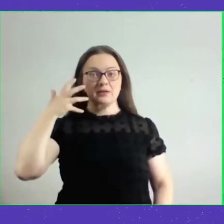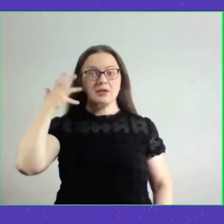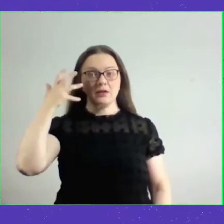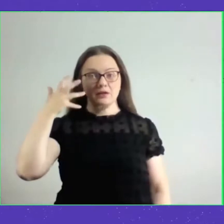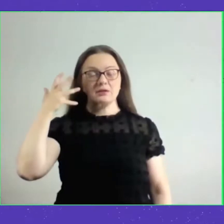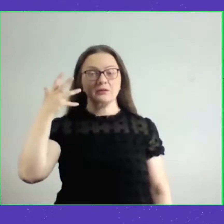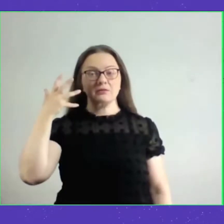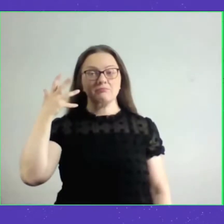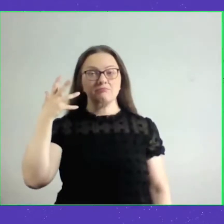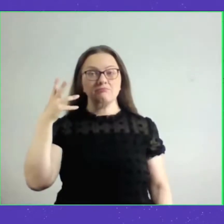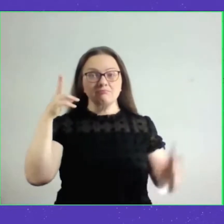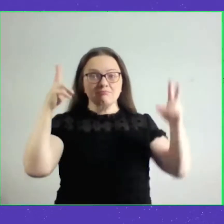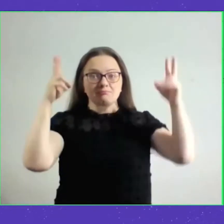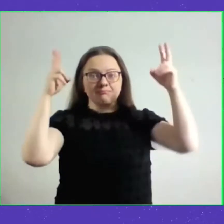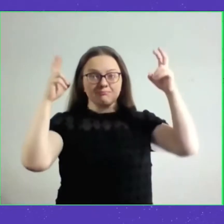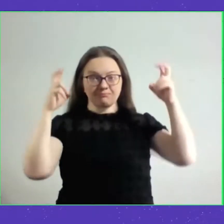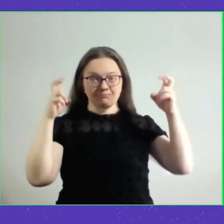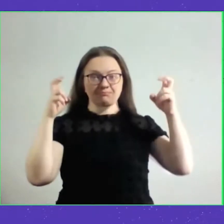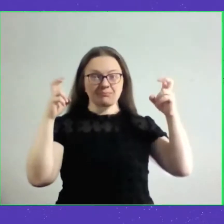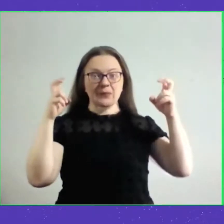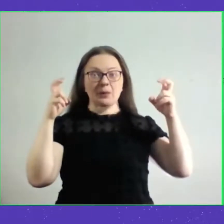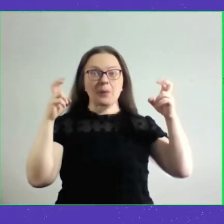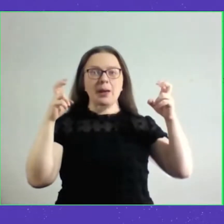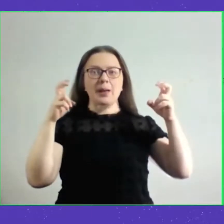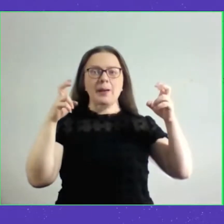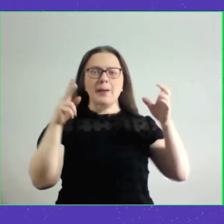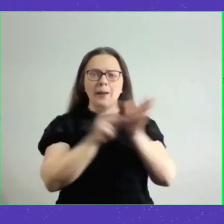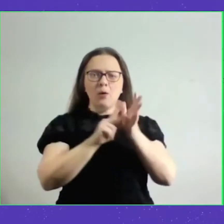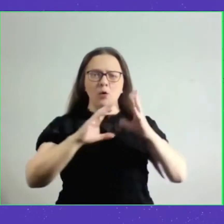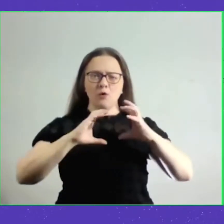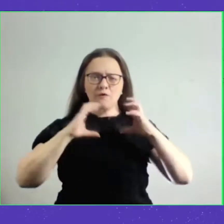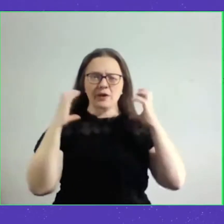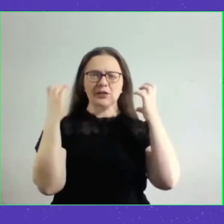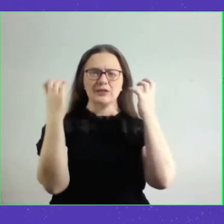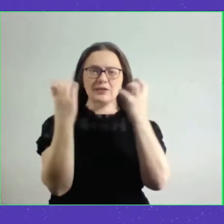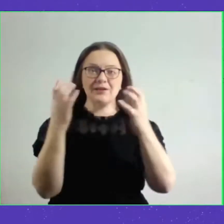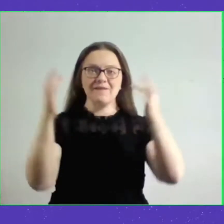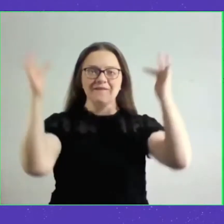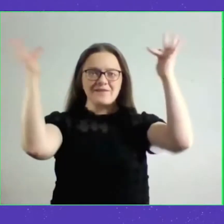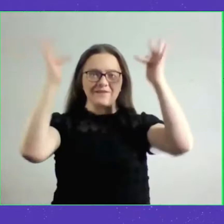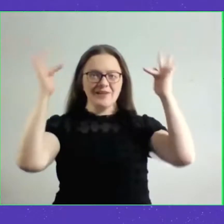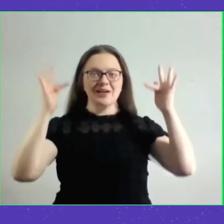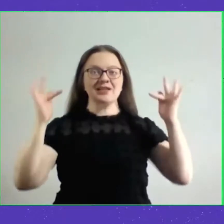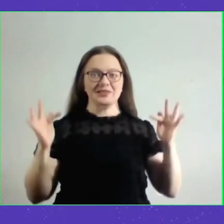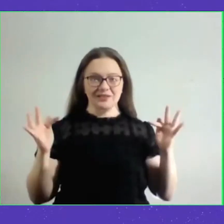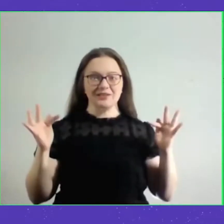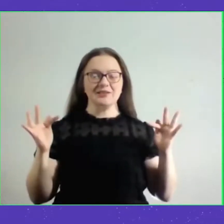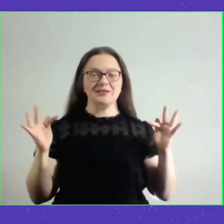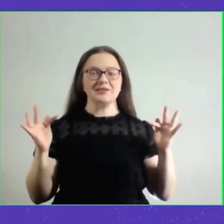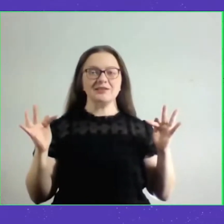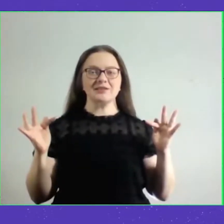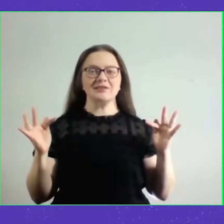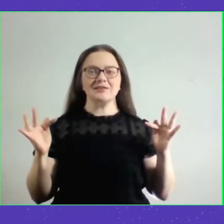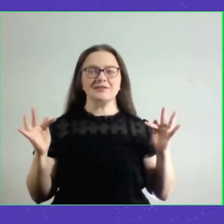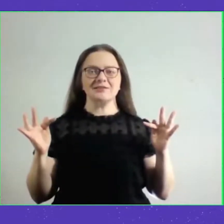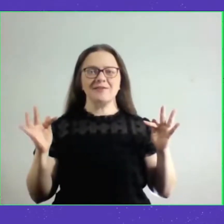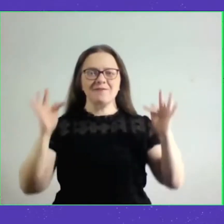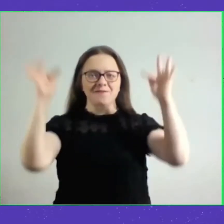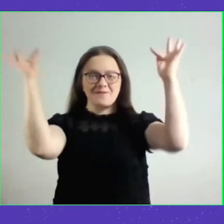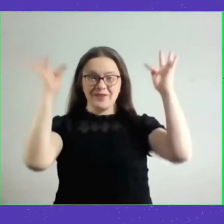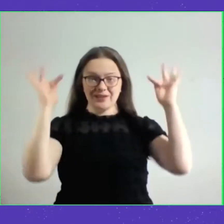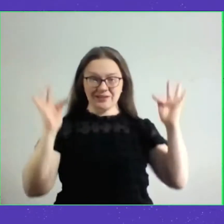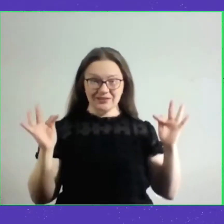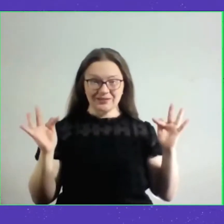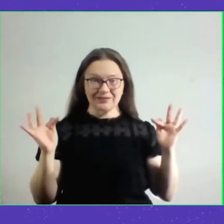tema da nossa conferência é Felizes. Tema geral é Felizes. Vocês podem